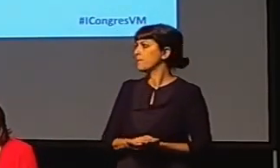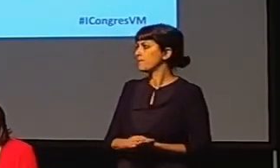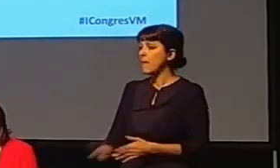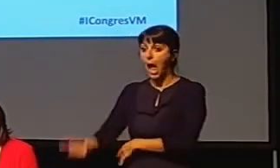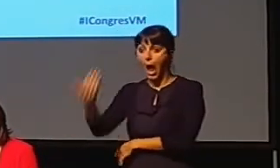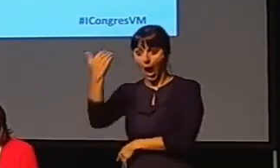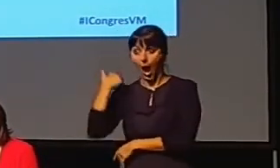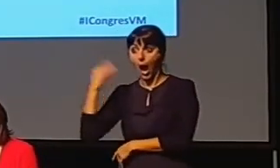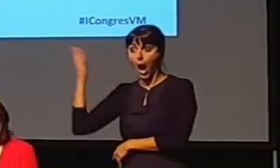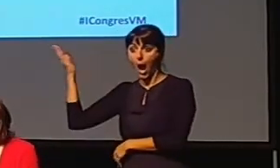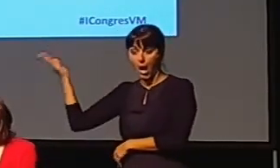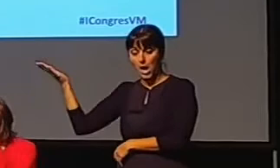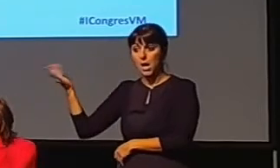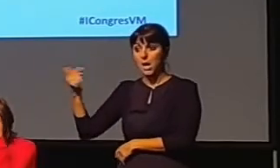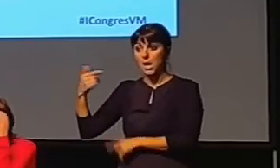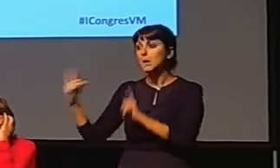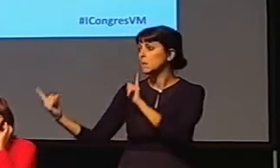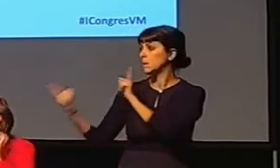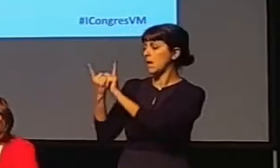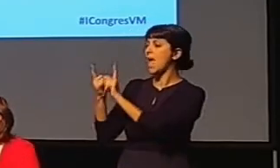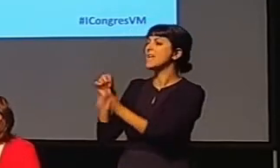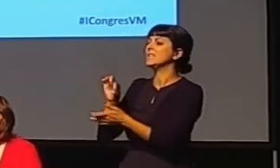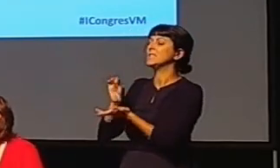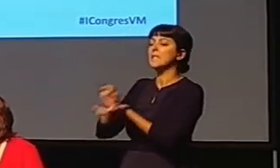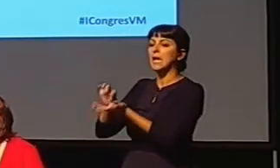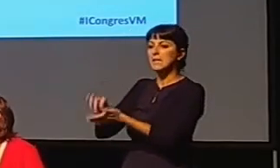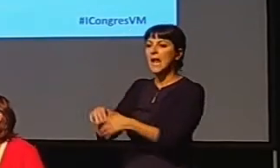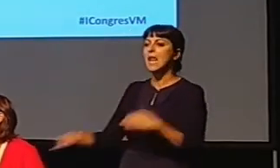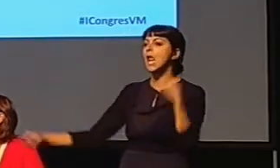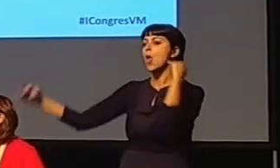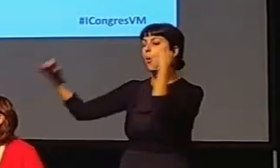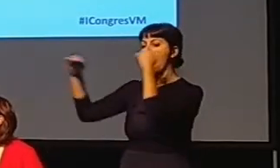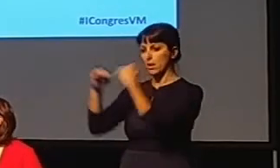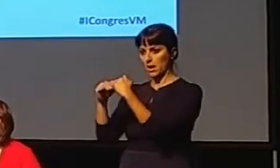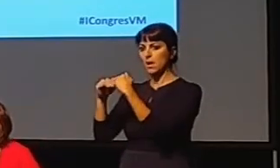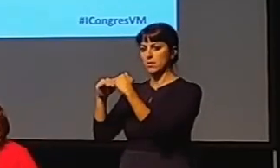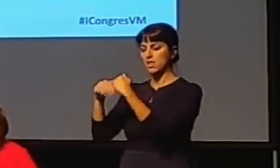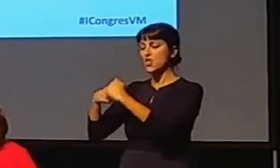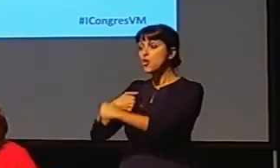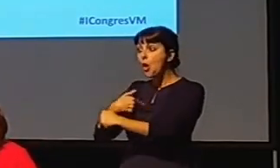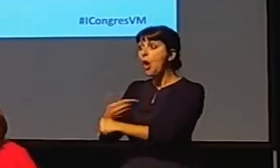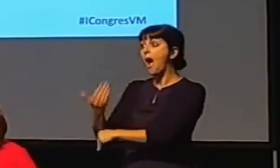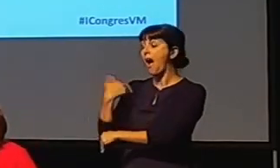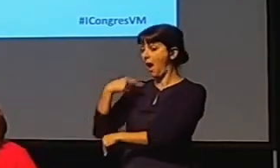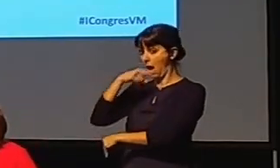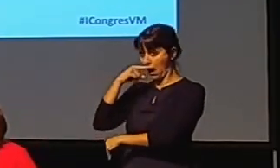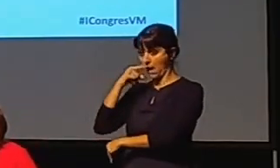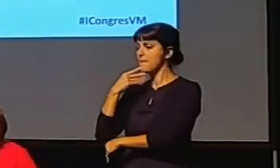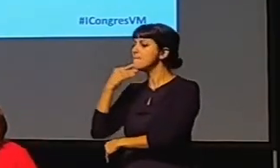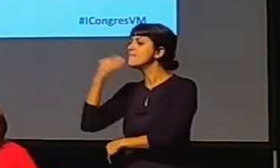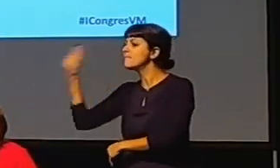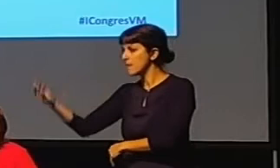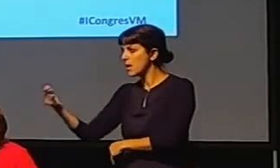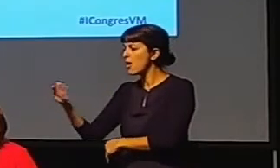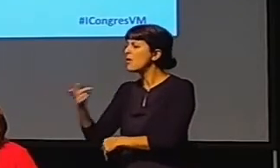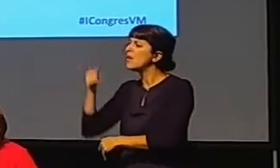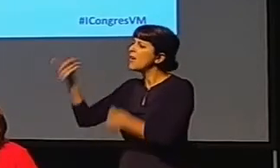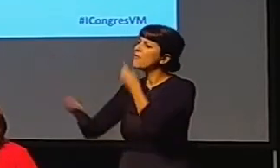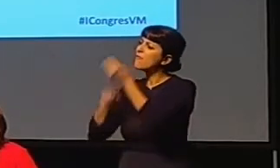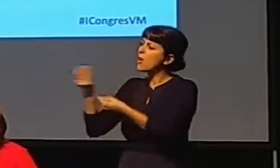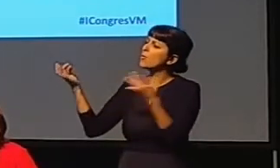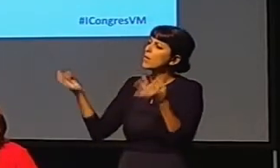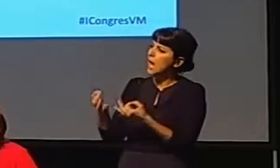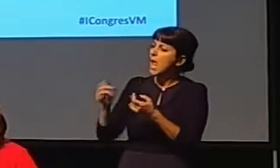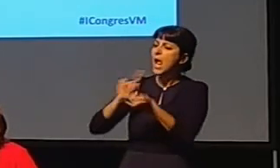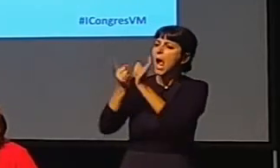ahir li vaig tornar a demanar al secretari d'Igualtat en aquests moments, no? Li vaig demanar, novament, és com, què esteu fent? Quins